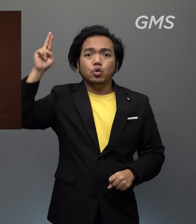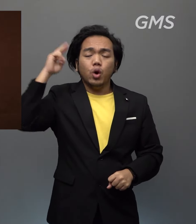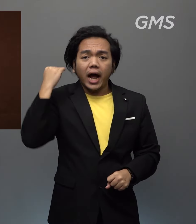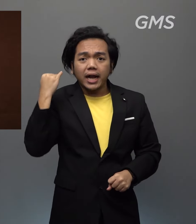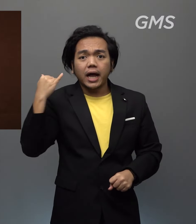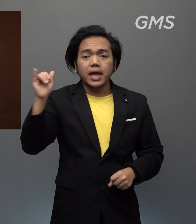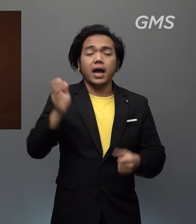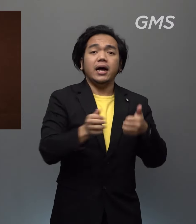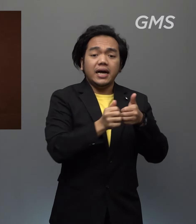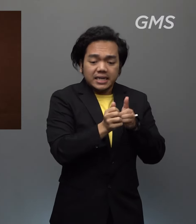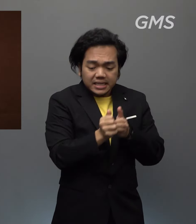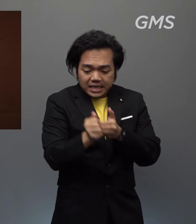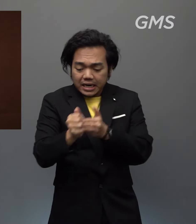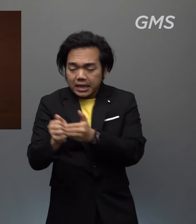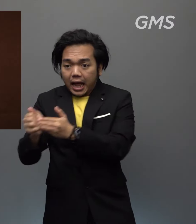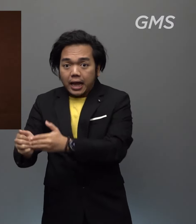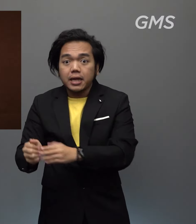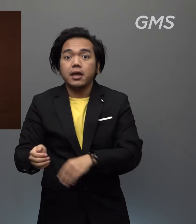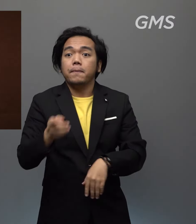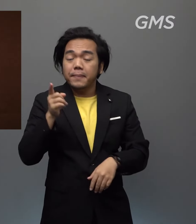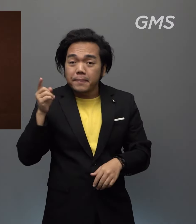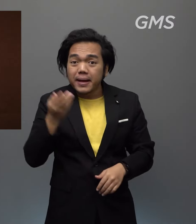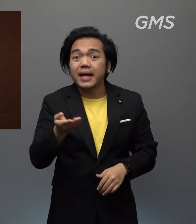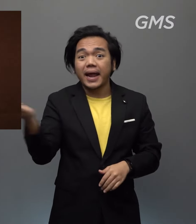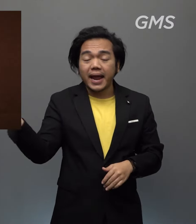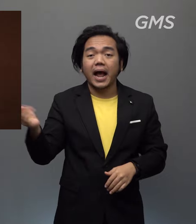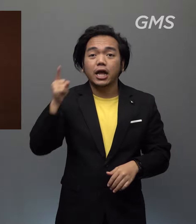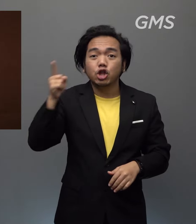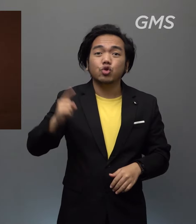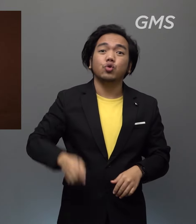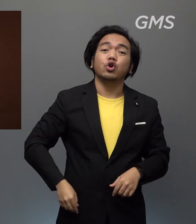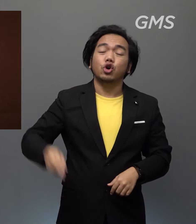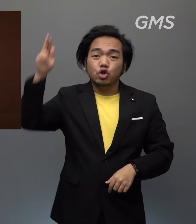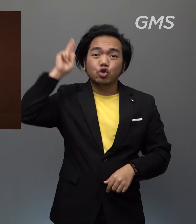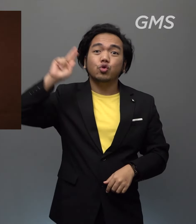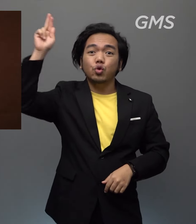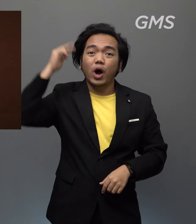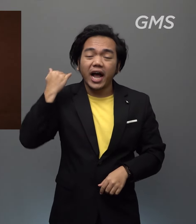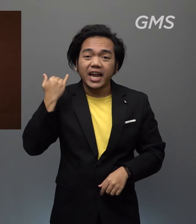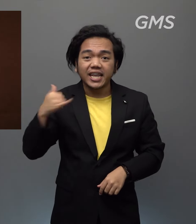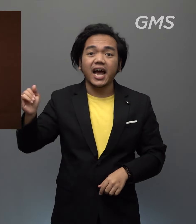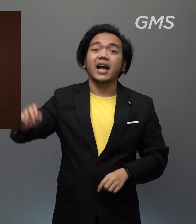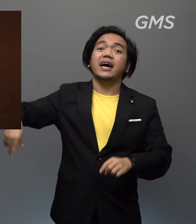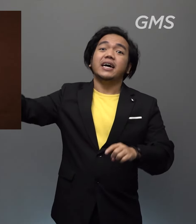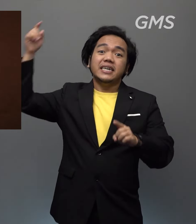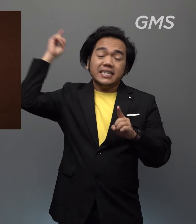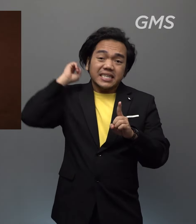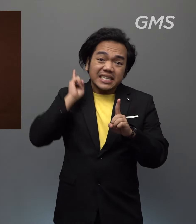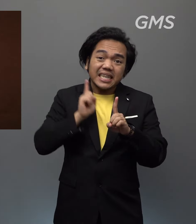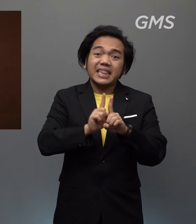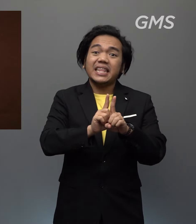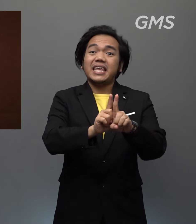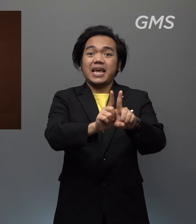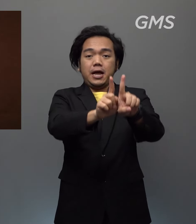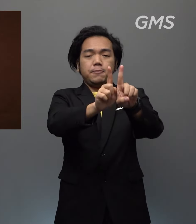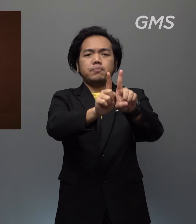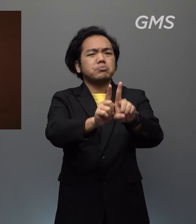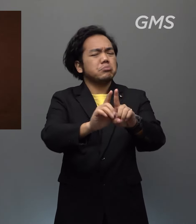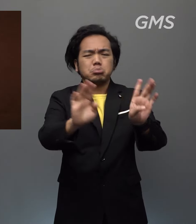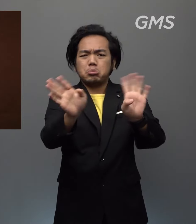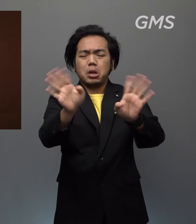yang setia. Bahwa Allah tidak pernah meninggalkan mereka. Di